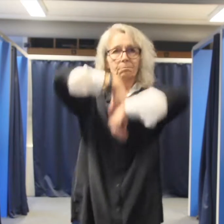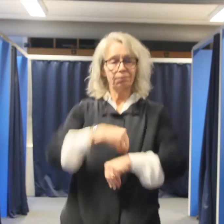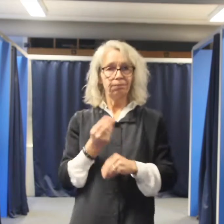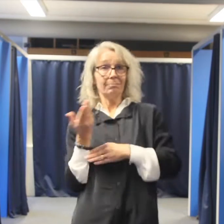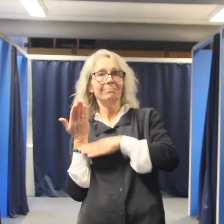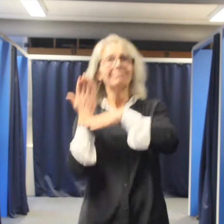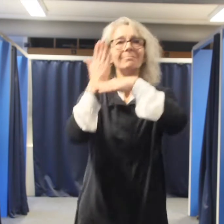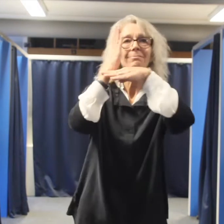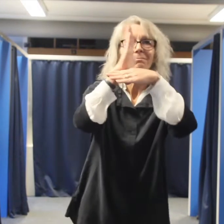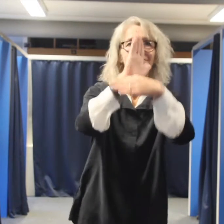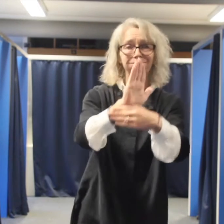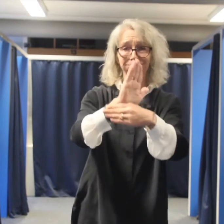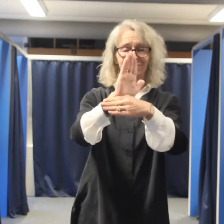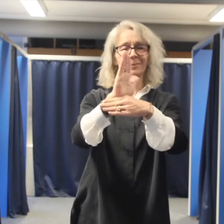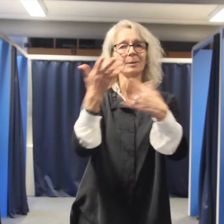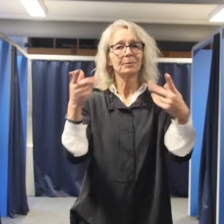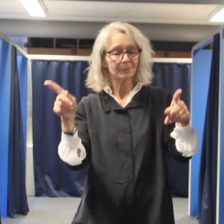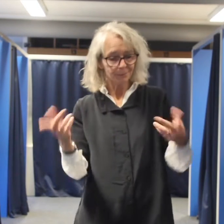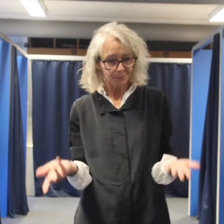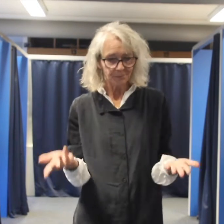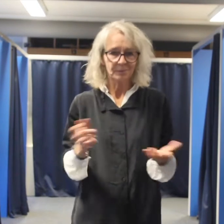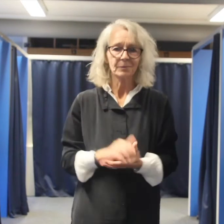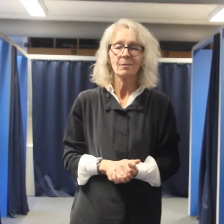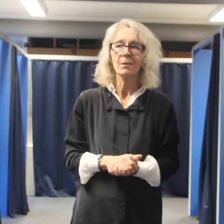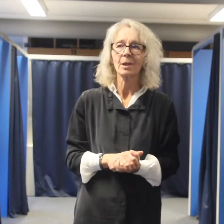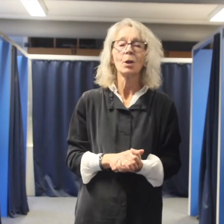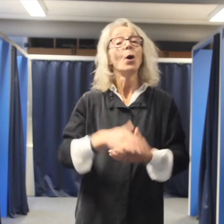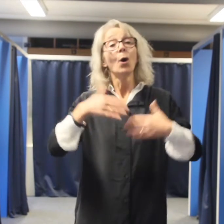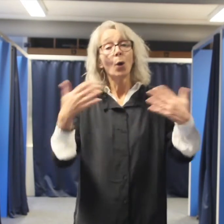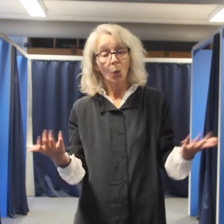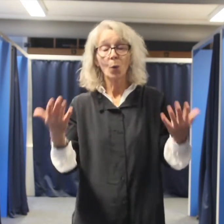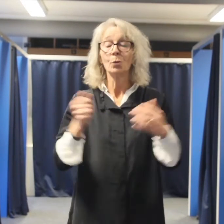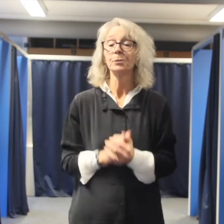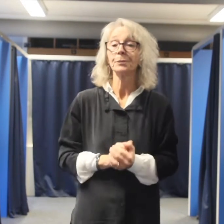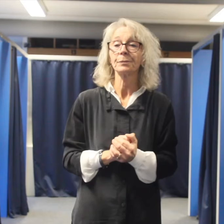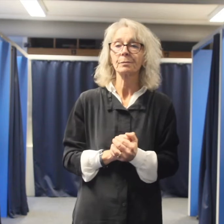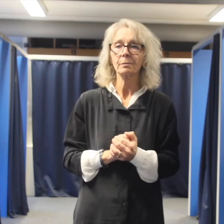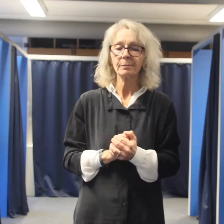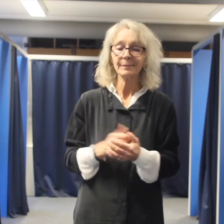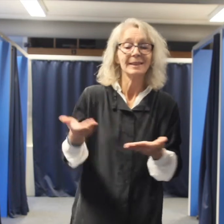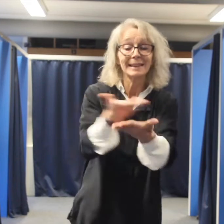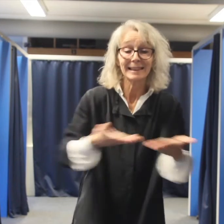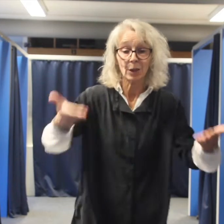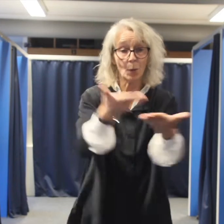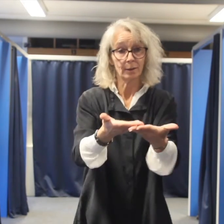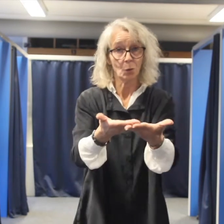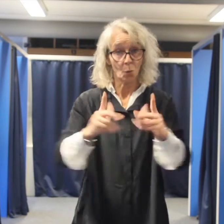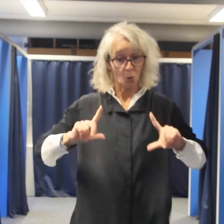dans la peau des protagonistes, ou les transferts situationnels, qui sont par exemple le déplacement d'un objet ou d'une